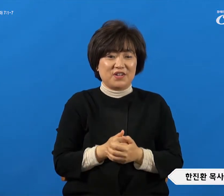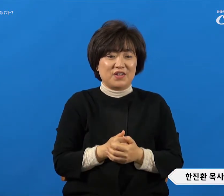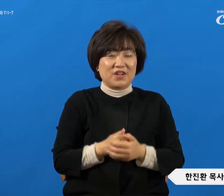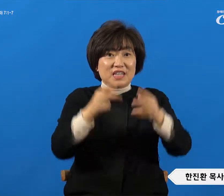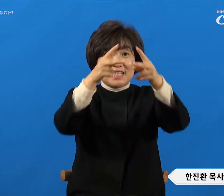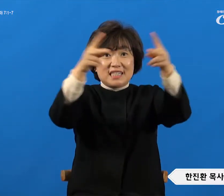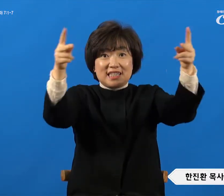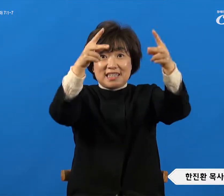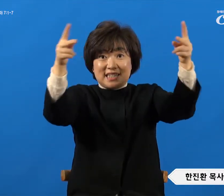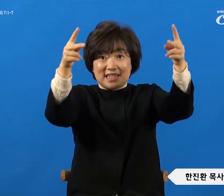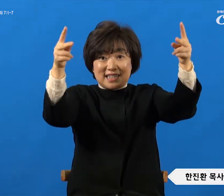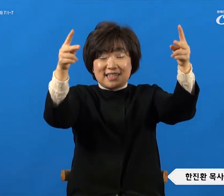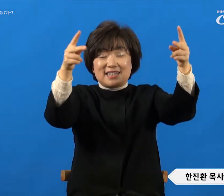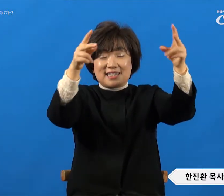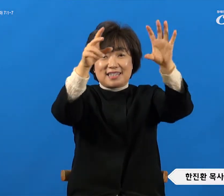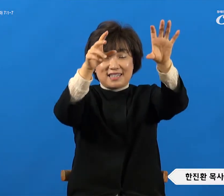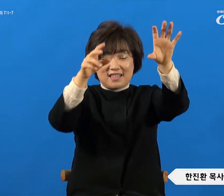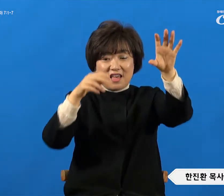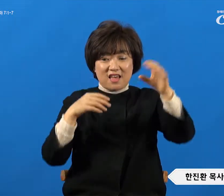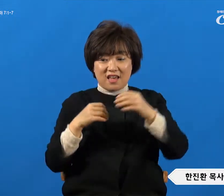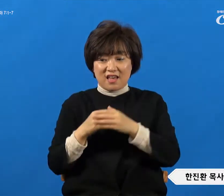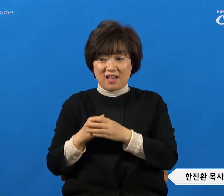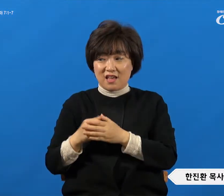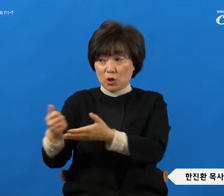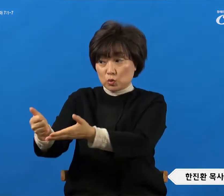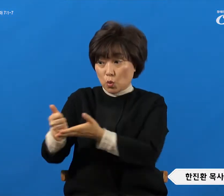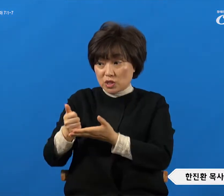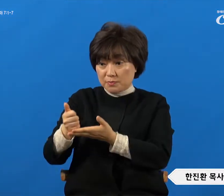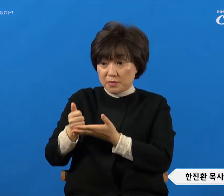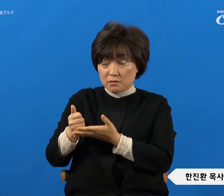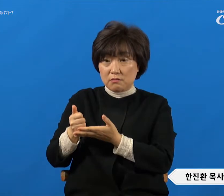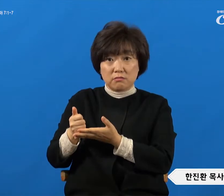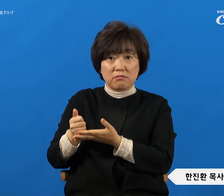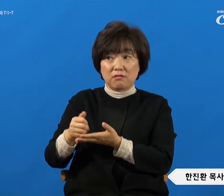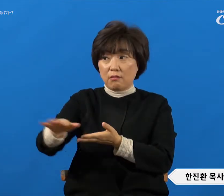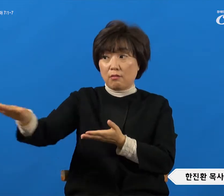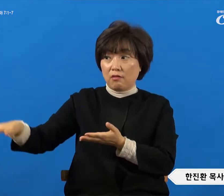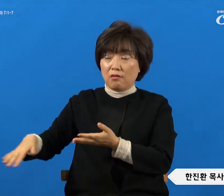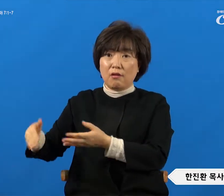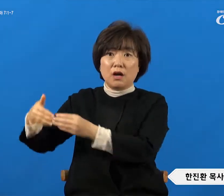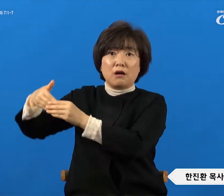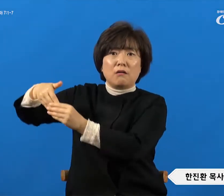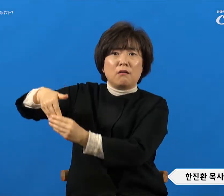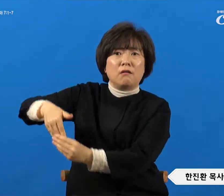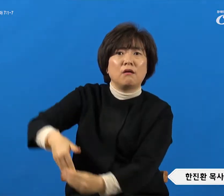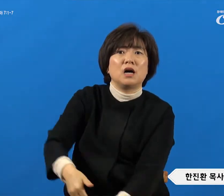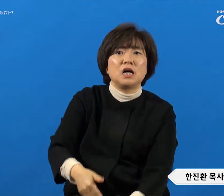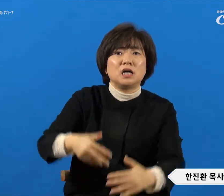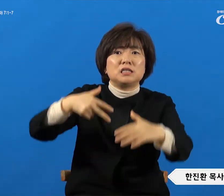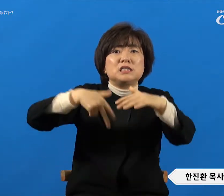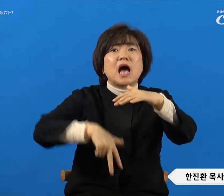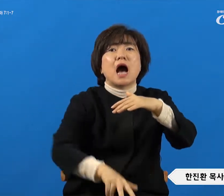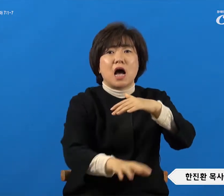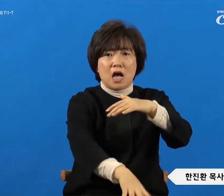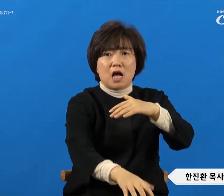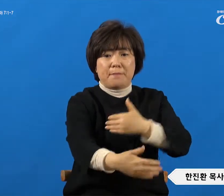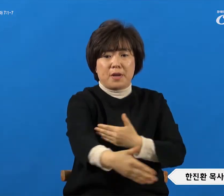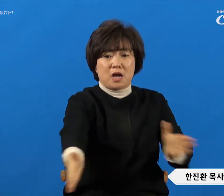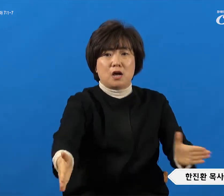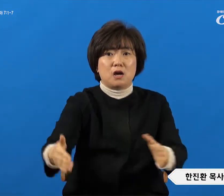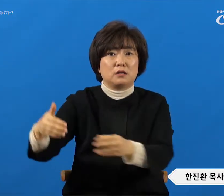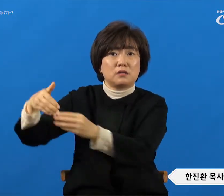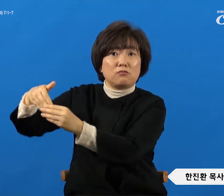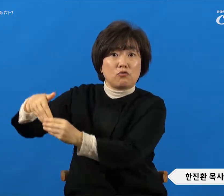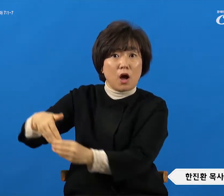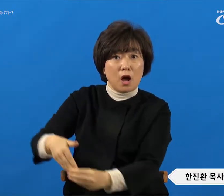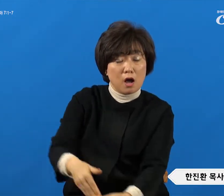전시회장은 2층인데 손님들을 이 화가가 지하실로 데리고 갔습니다. 그리고는 여기 잠깐